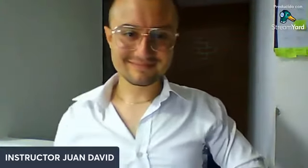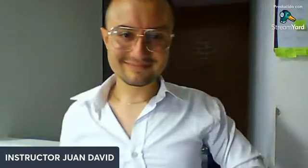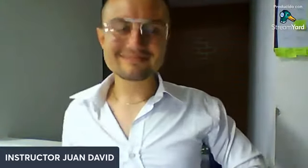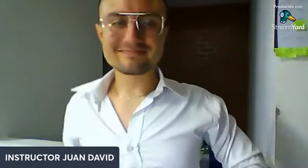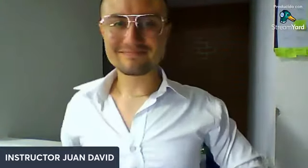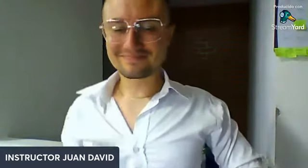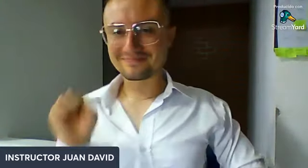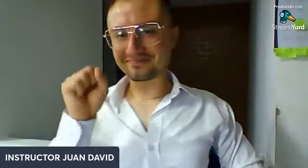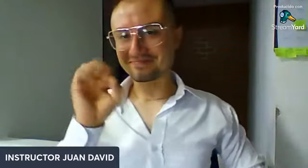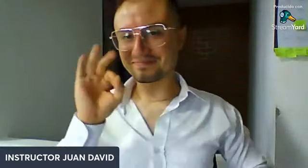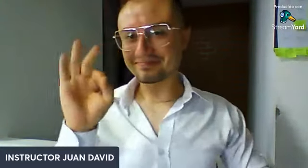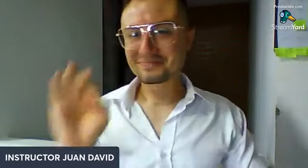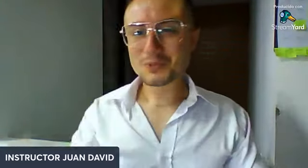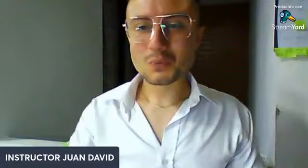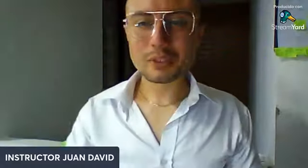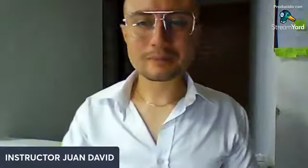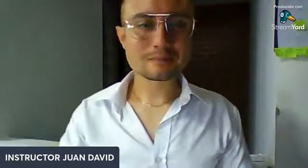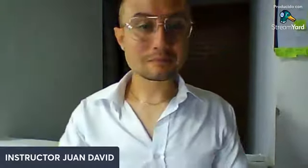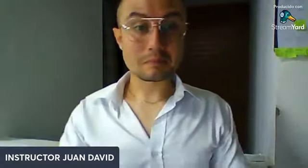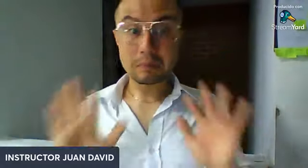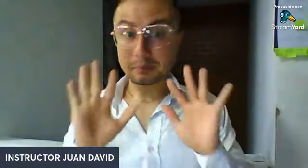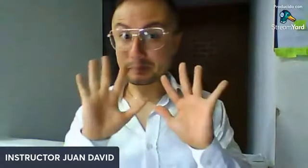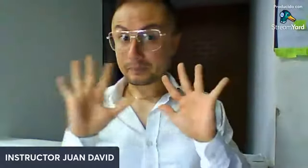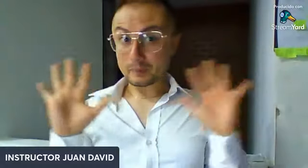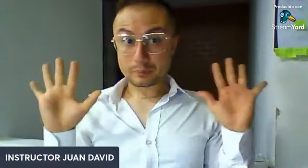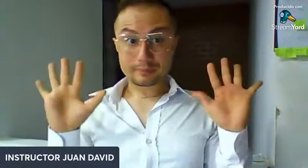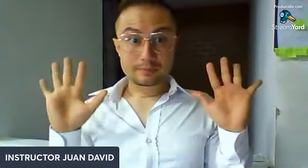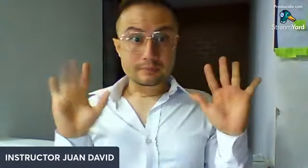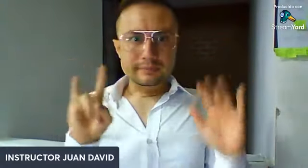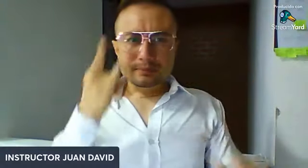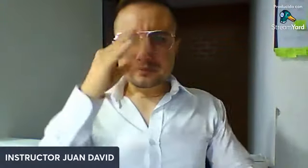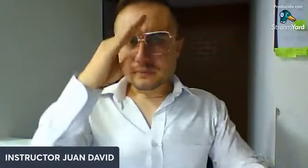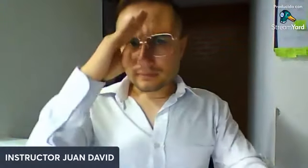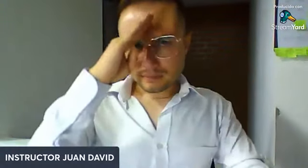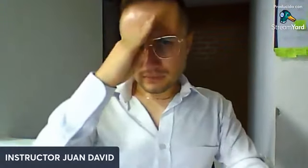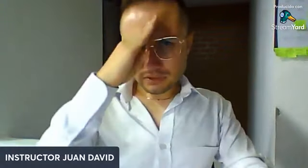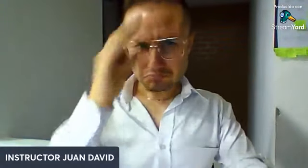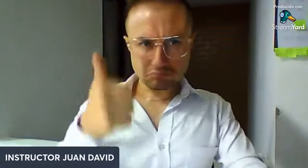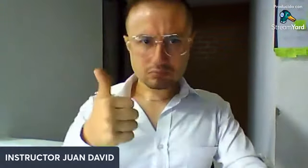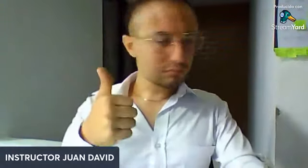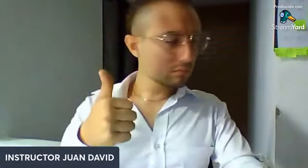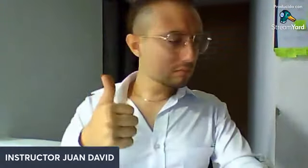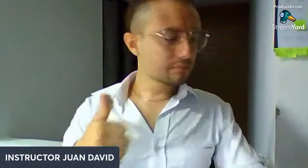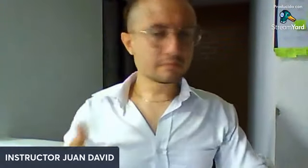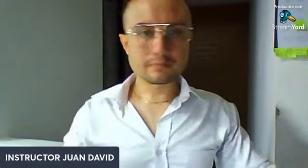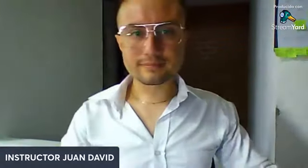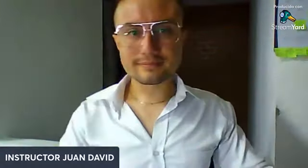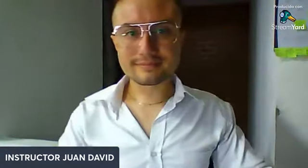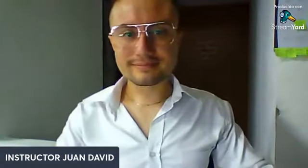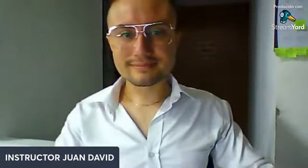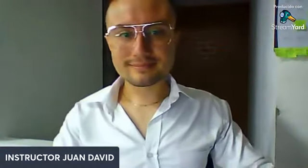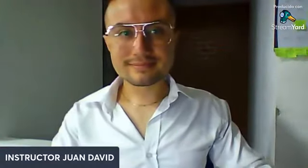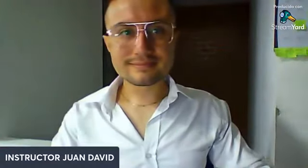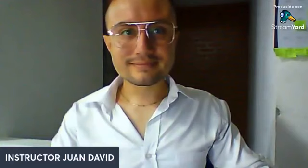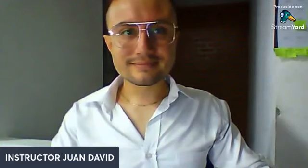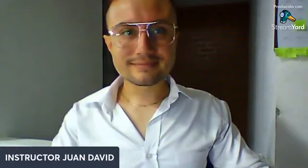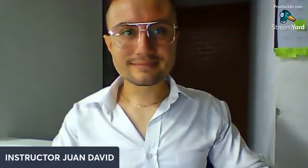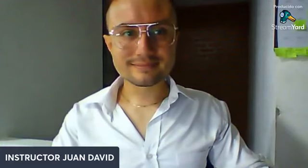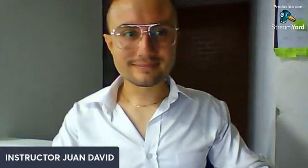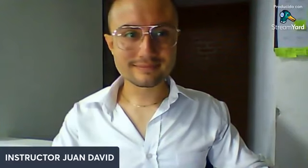Sí, muy bien, Sandra. Bueno, entonces quiero saber, chicos, ¿alguna duda hasta